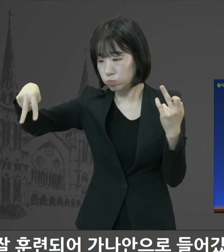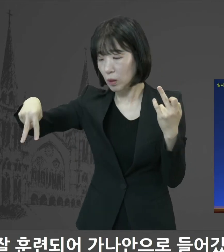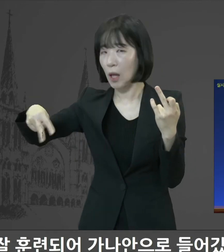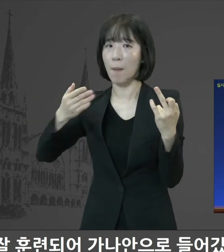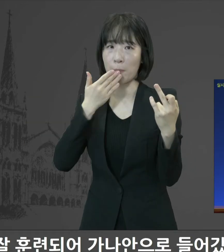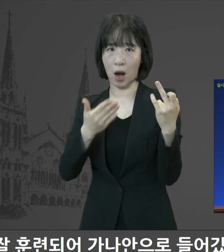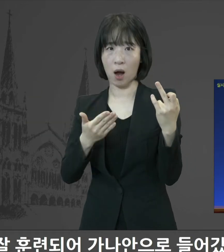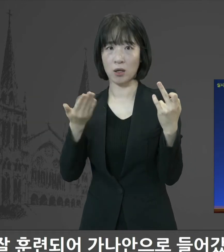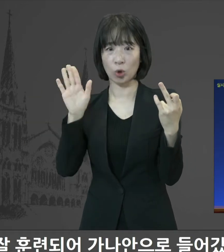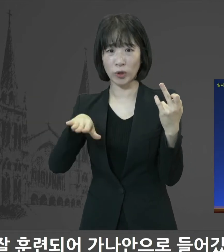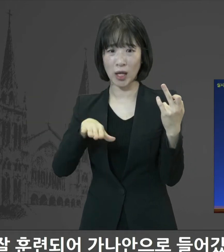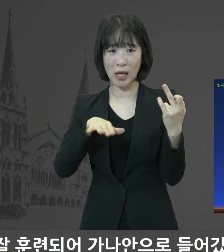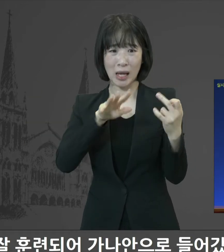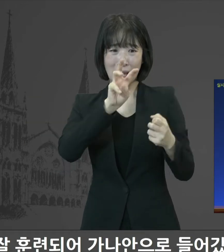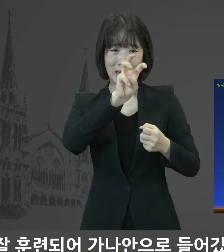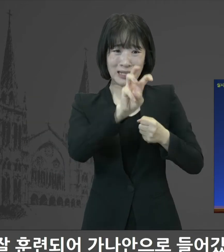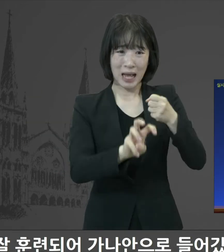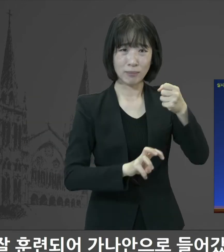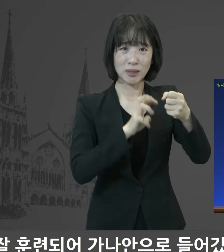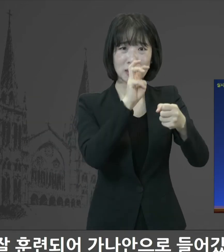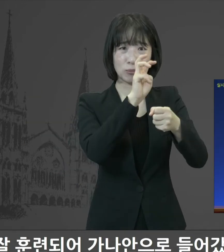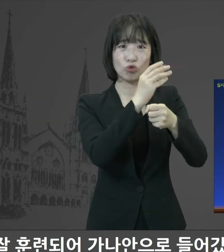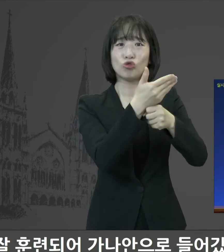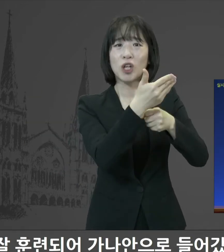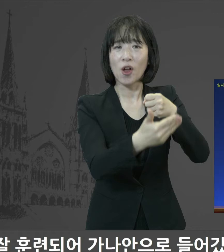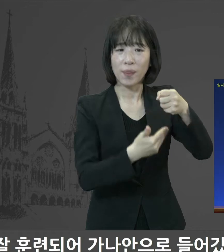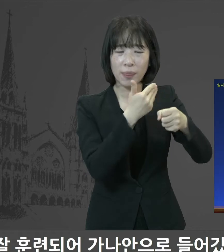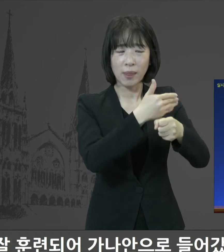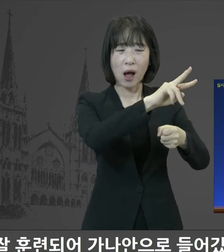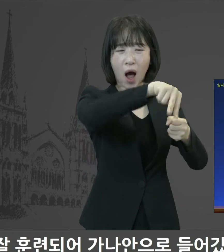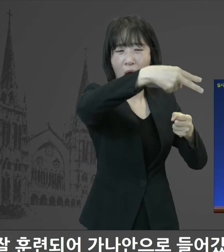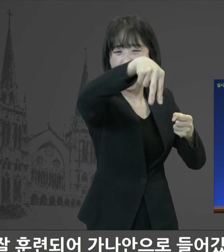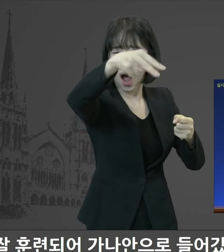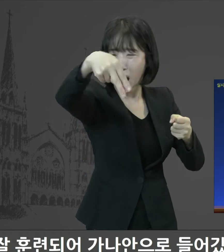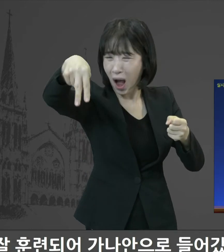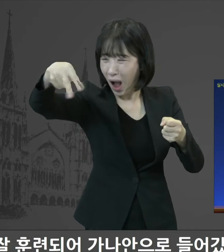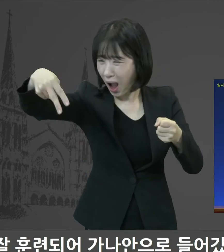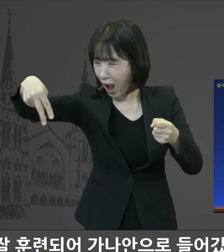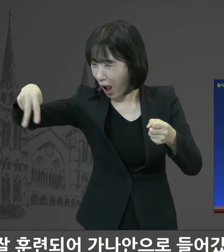39년 시간에 가까운 시간을 방황하게 된 것이죠.